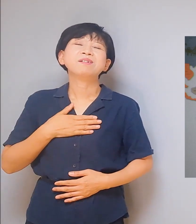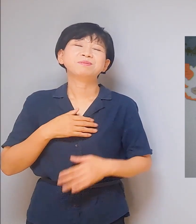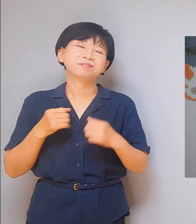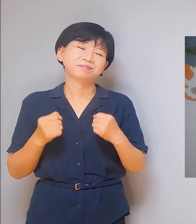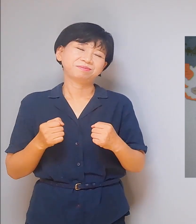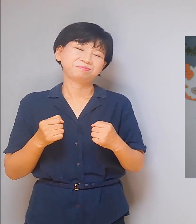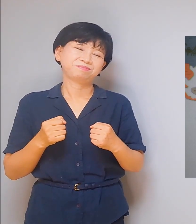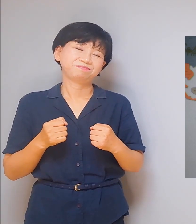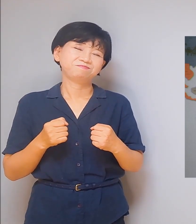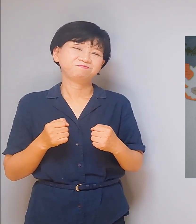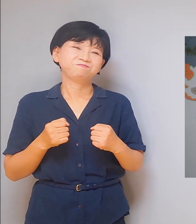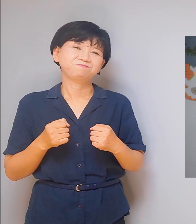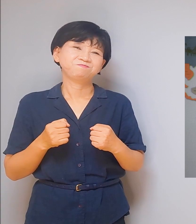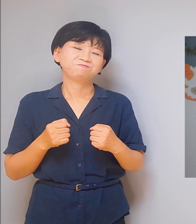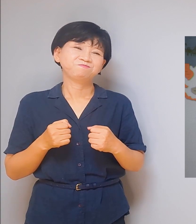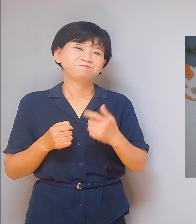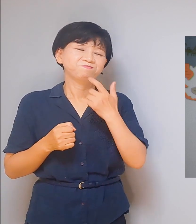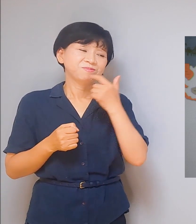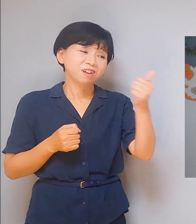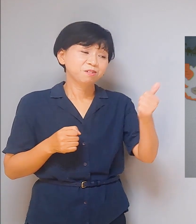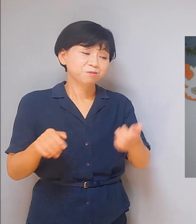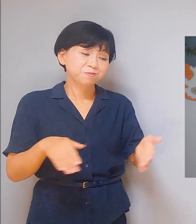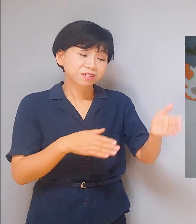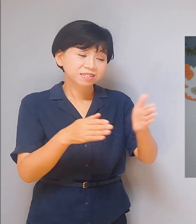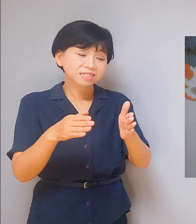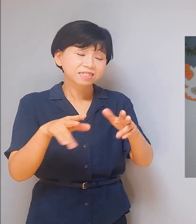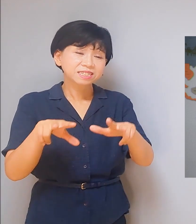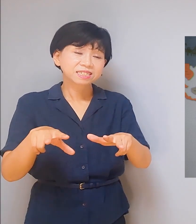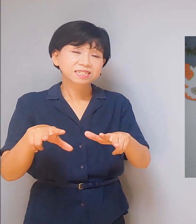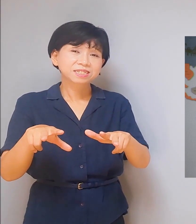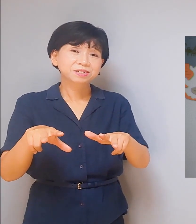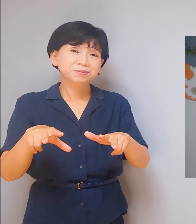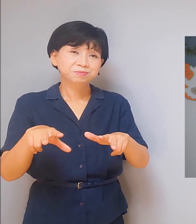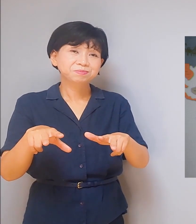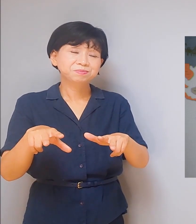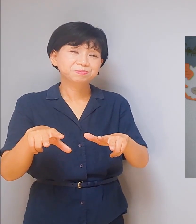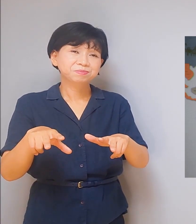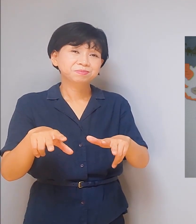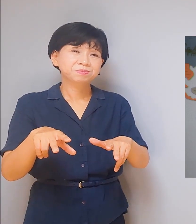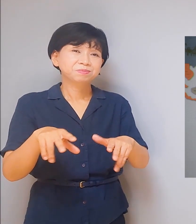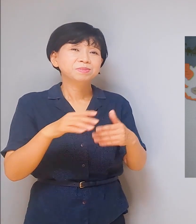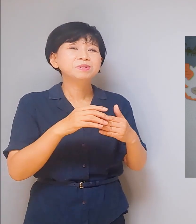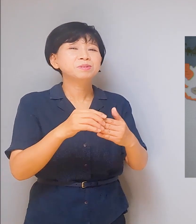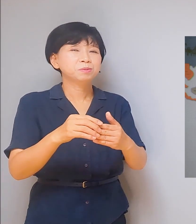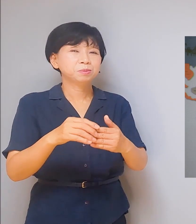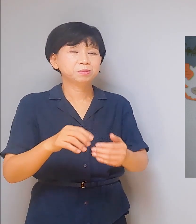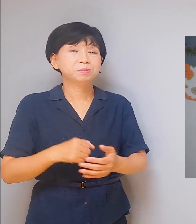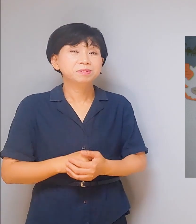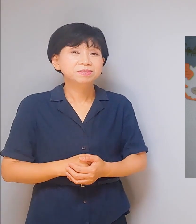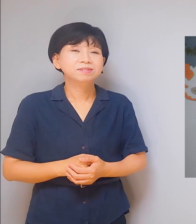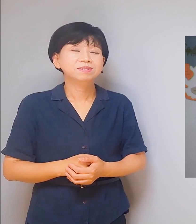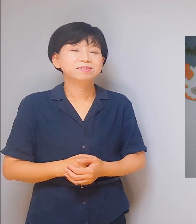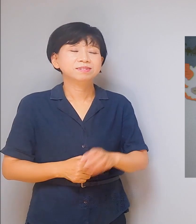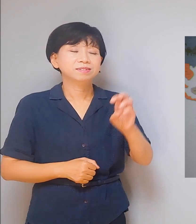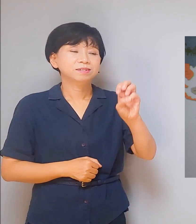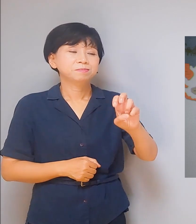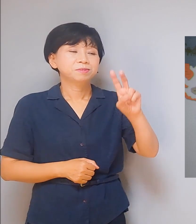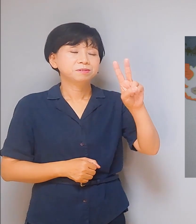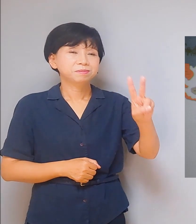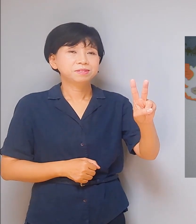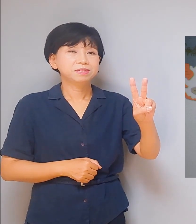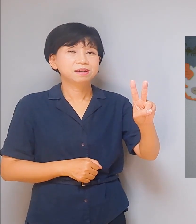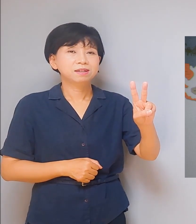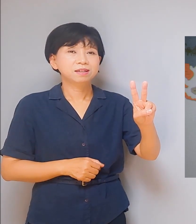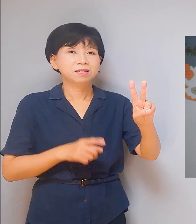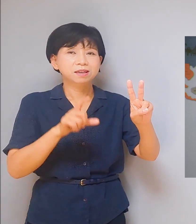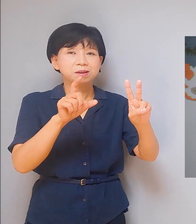이런 시간들을 보내고 그의 길을 지금 야곱이 가고 있다라고 창세기 32장에